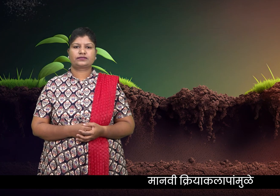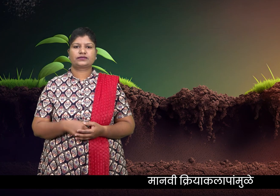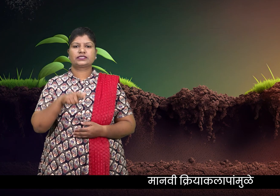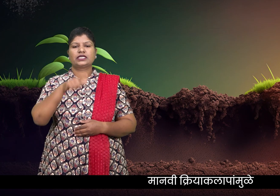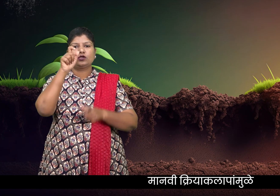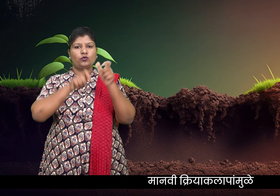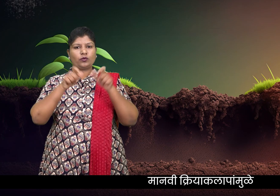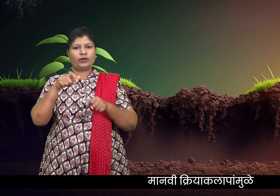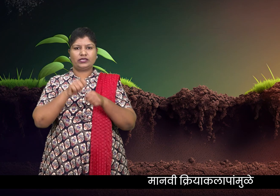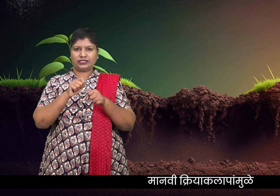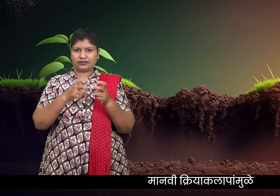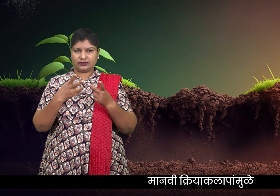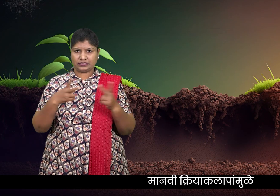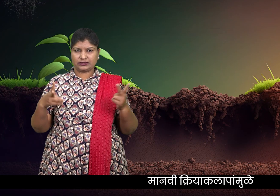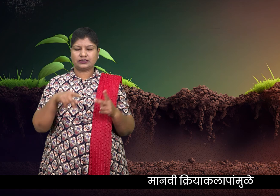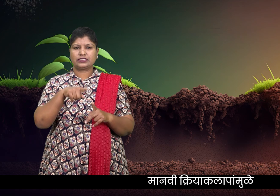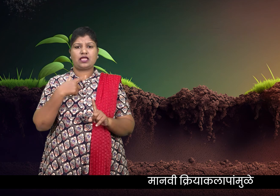मानवी क्रियाकलापांमुळे